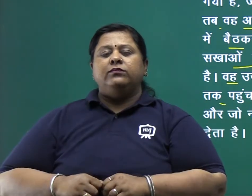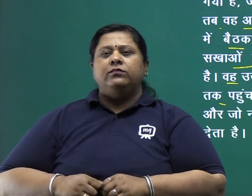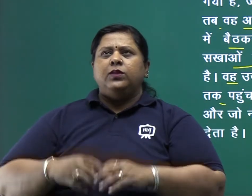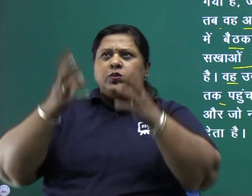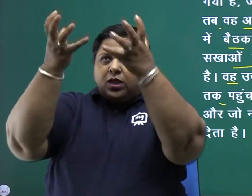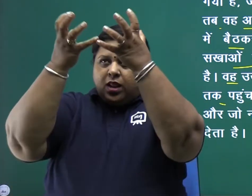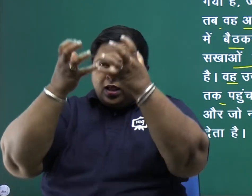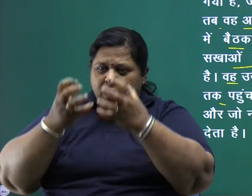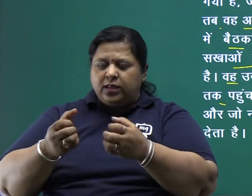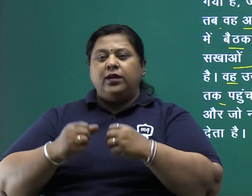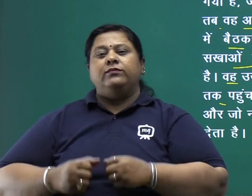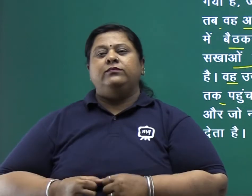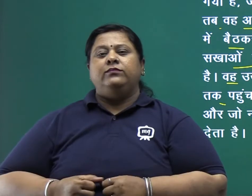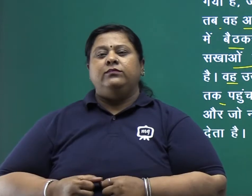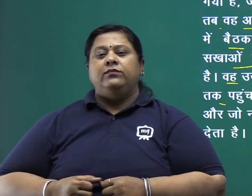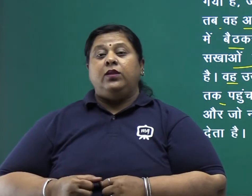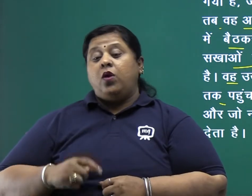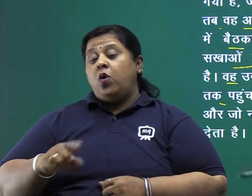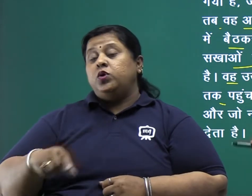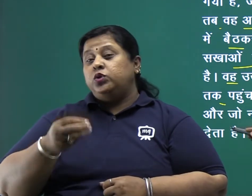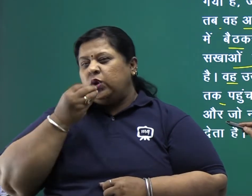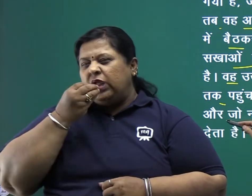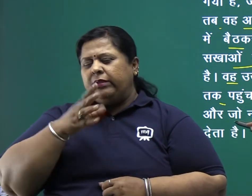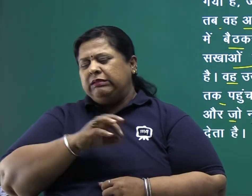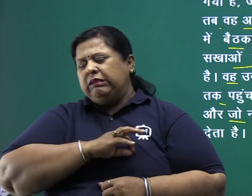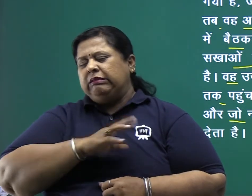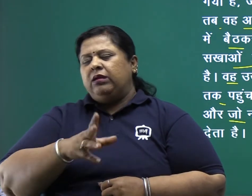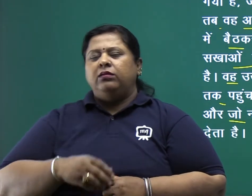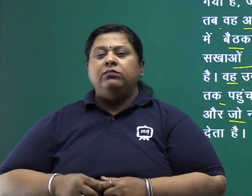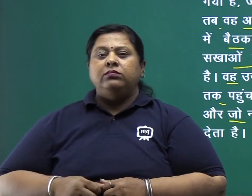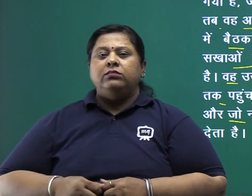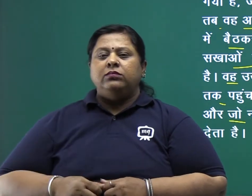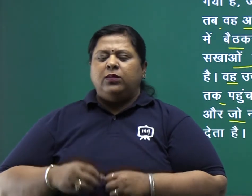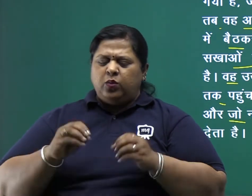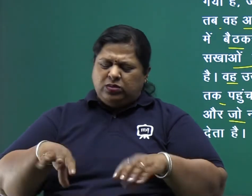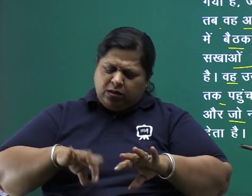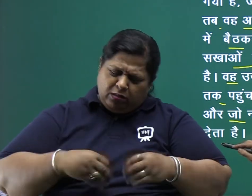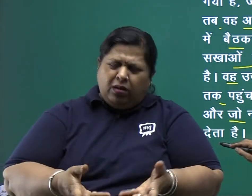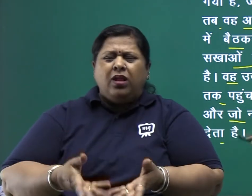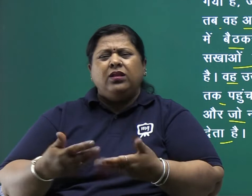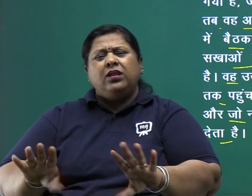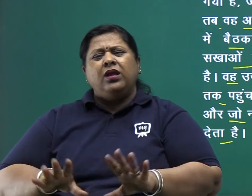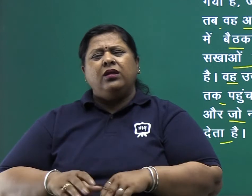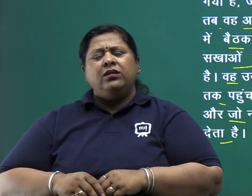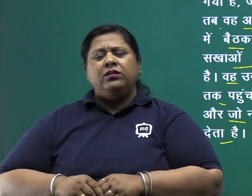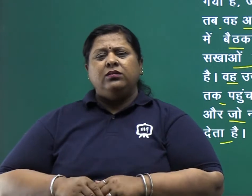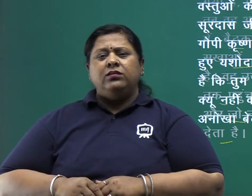उसे ले लेता है और जो नहीं भाता उसे ढुलका देता है।